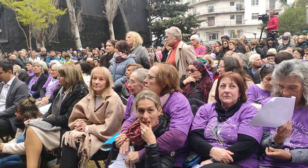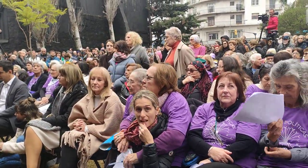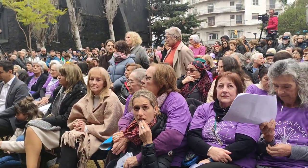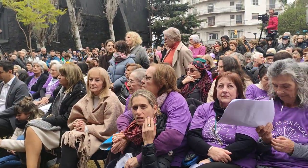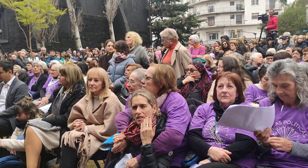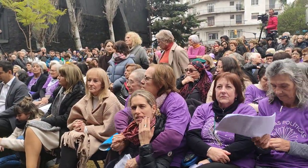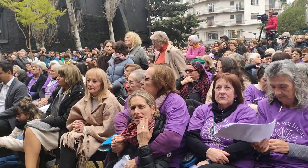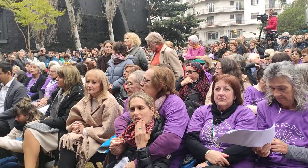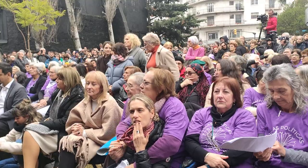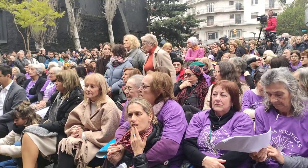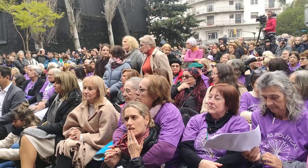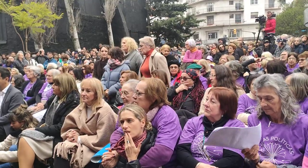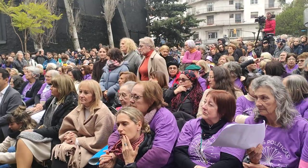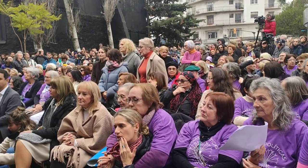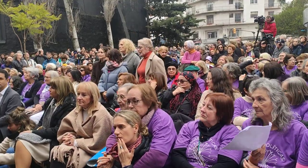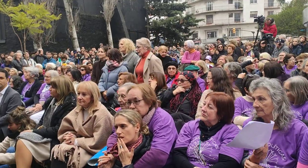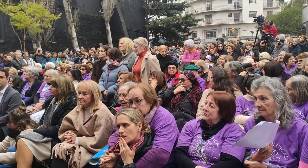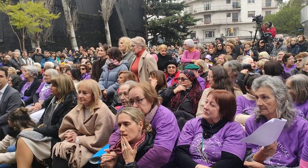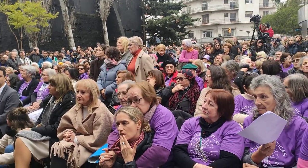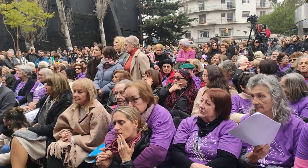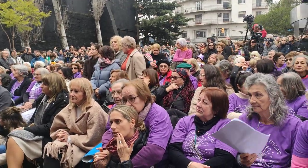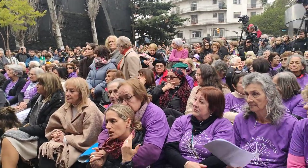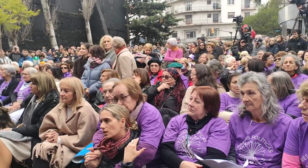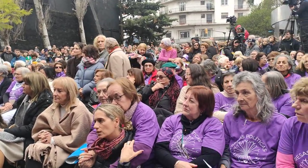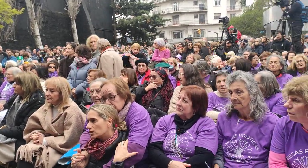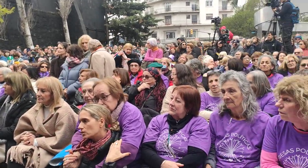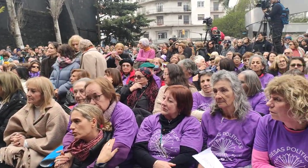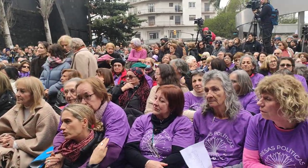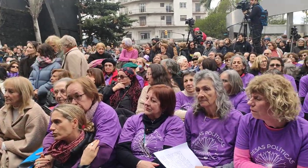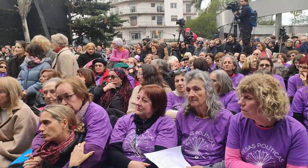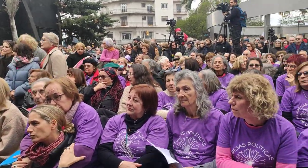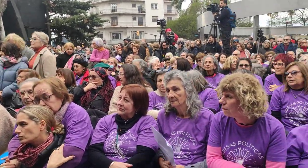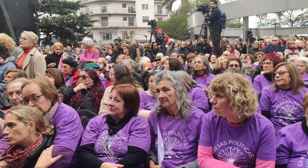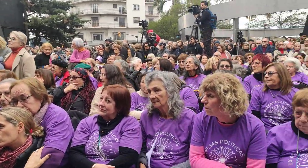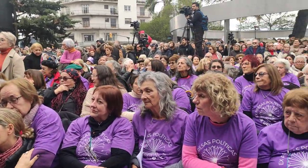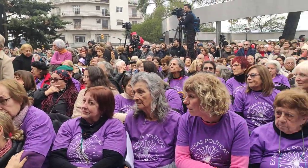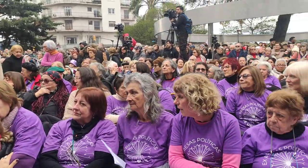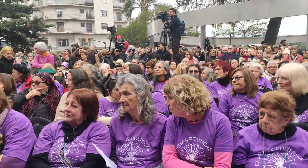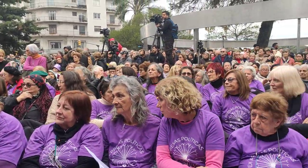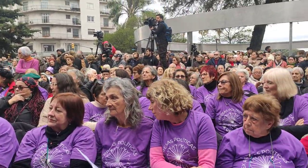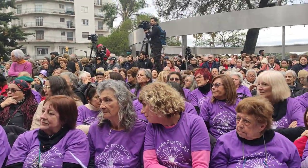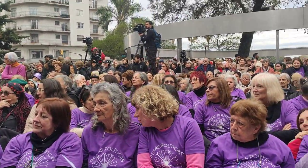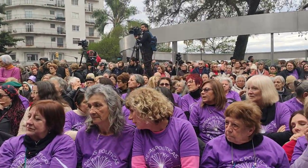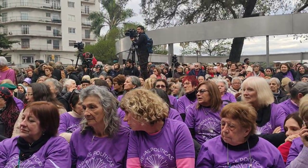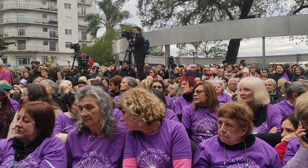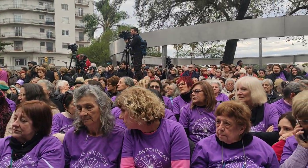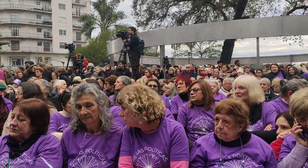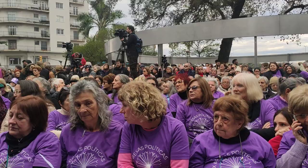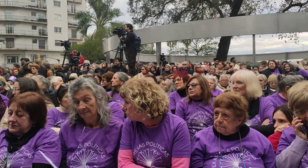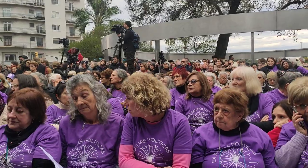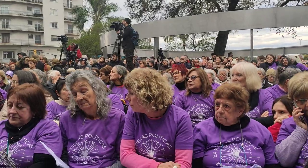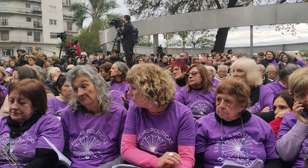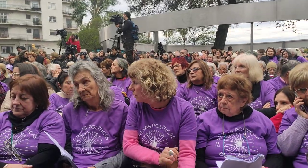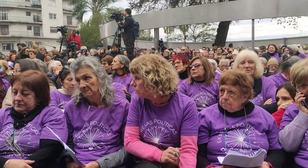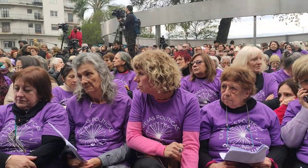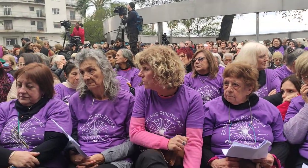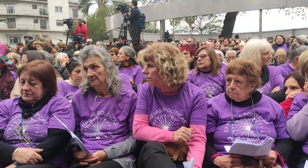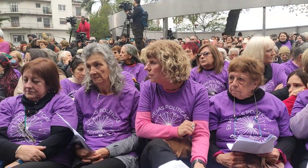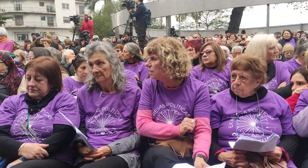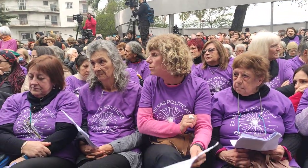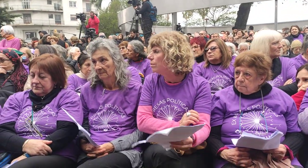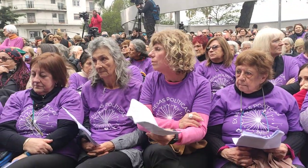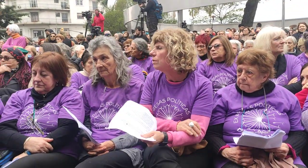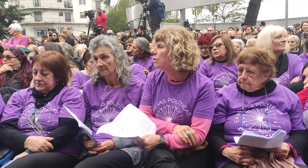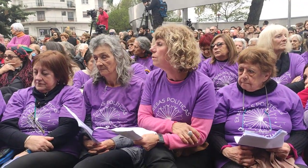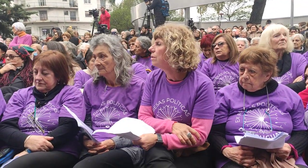día significativo, en este espacio tan importante, no solo recordamos los 50 años del golpe de Estado, sino que